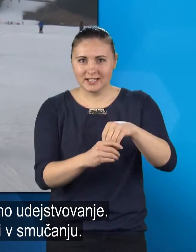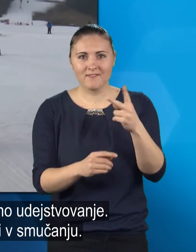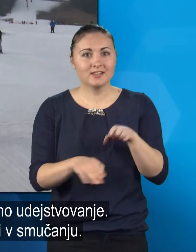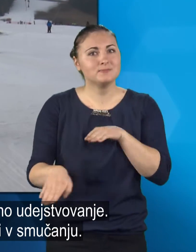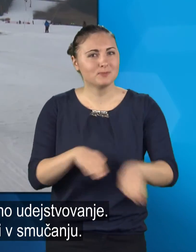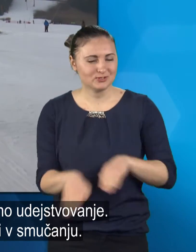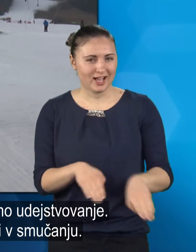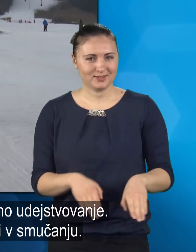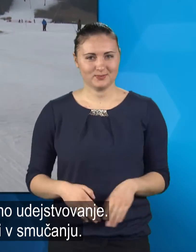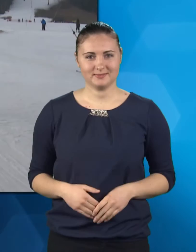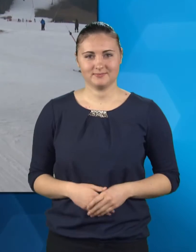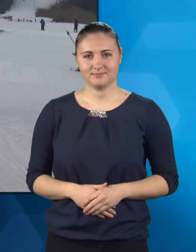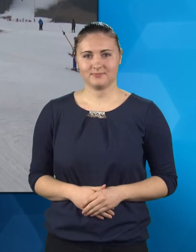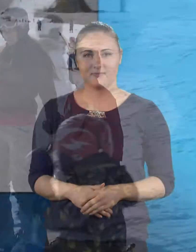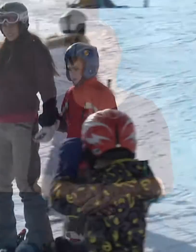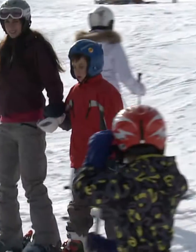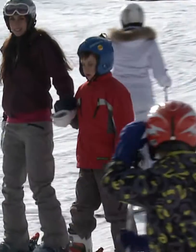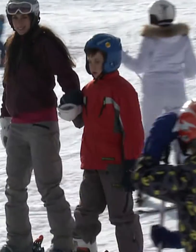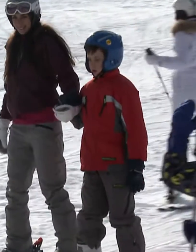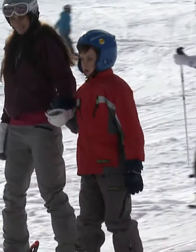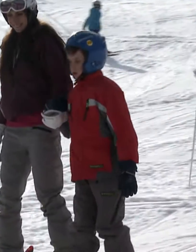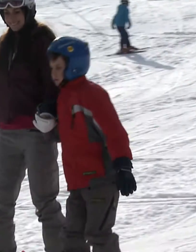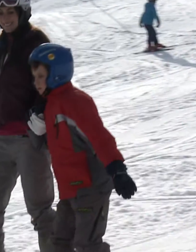Preizkusili so se tudi v smučanju.